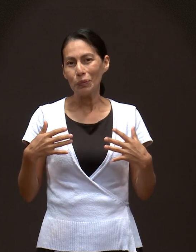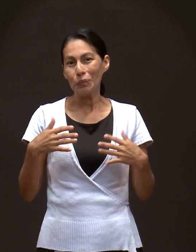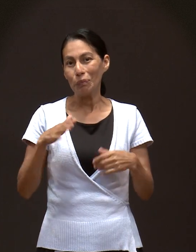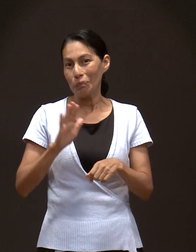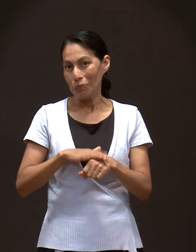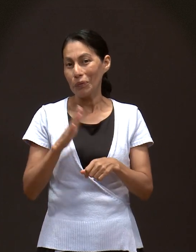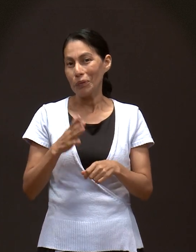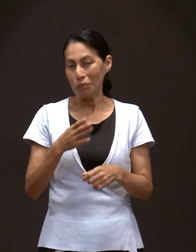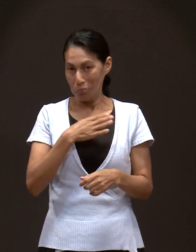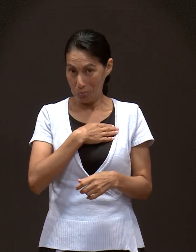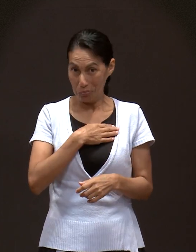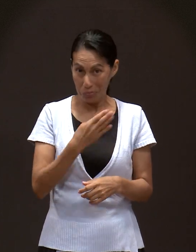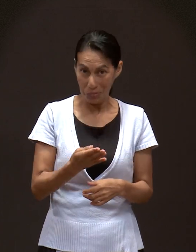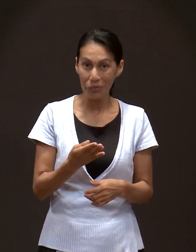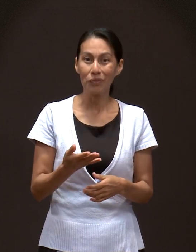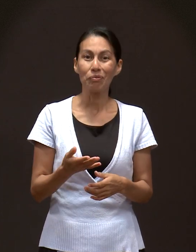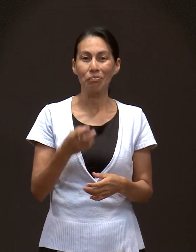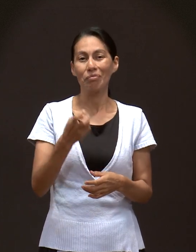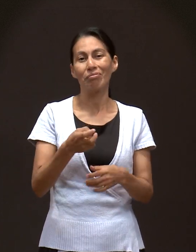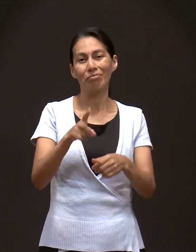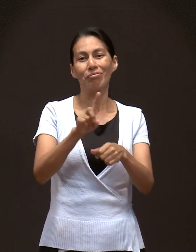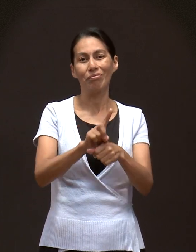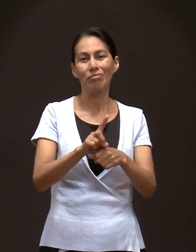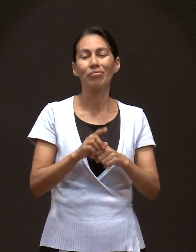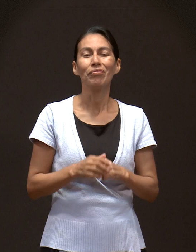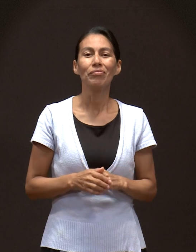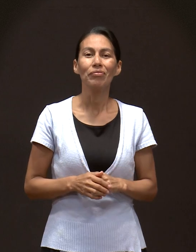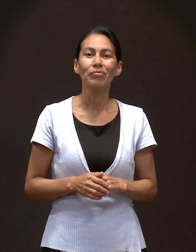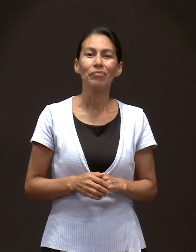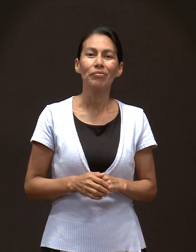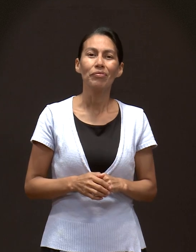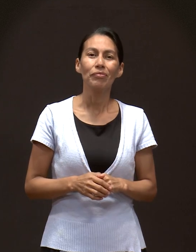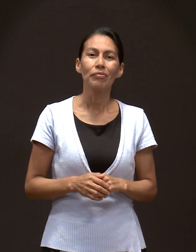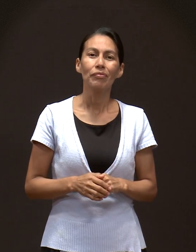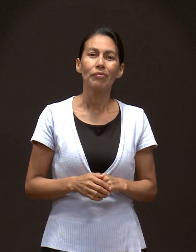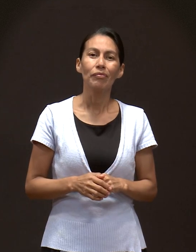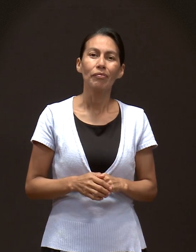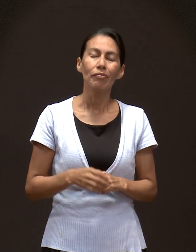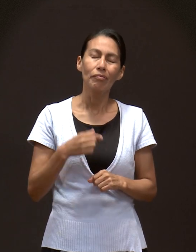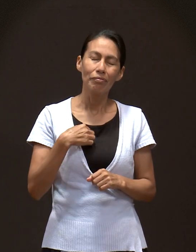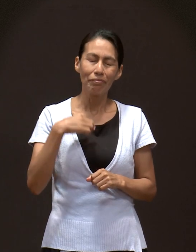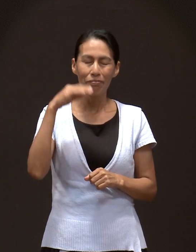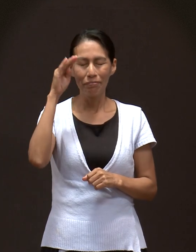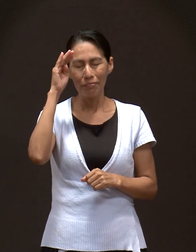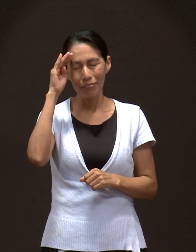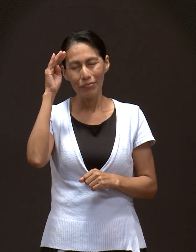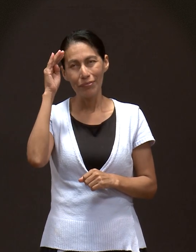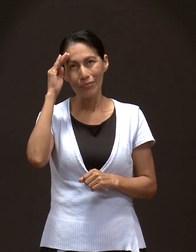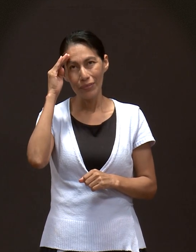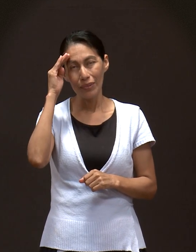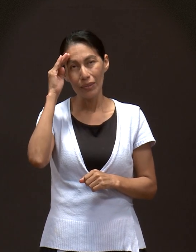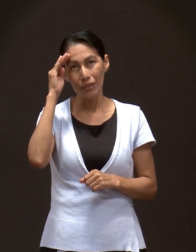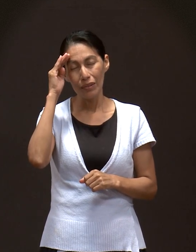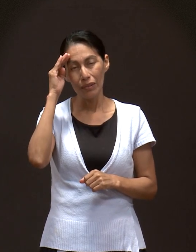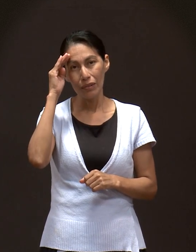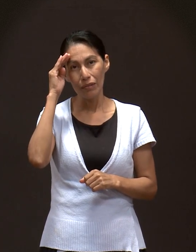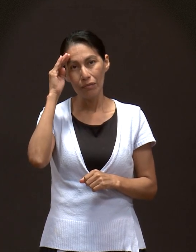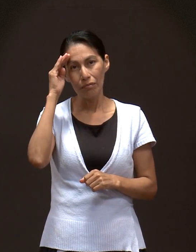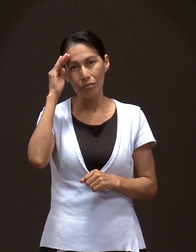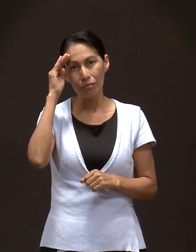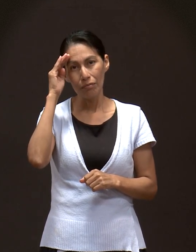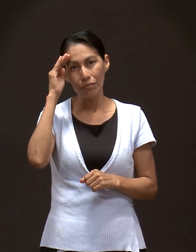pues, algo muy, muy bueno para ese día. Y, pues, ahí yo reflexioné.